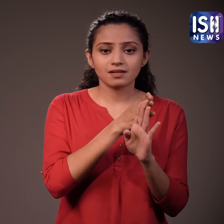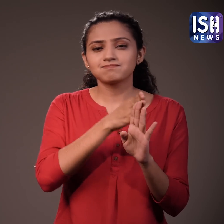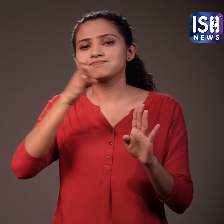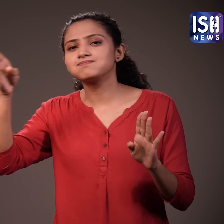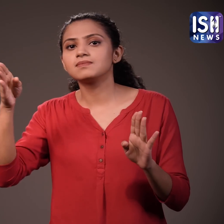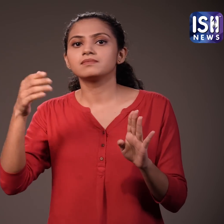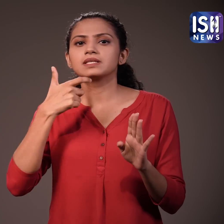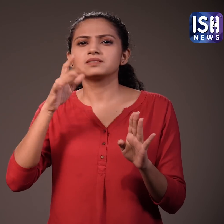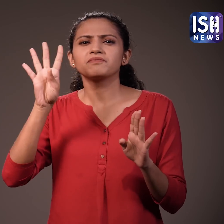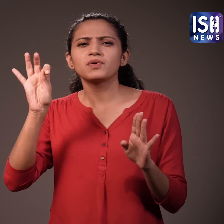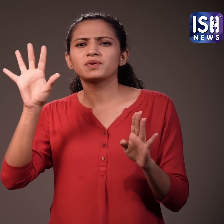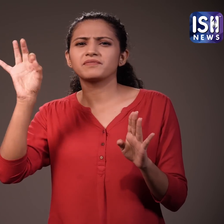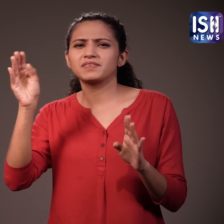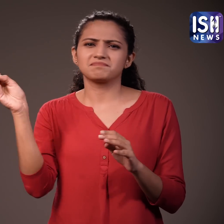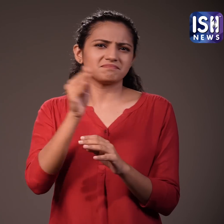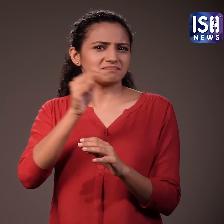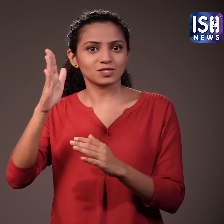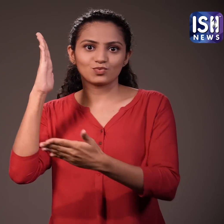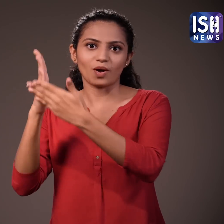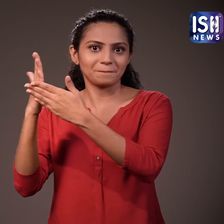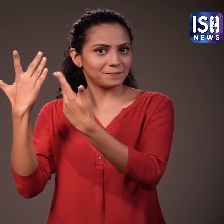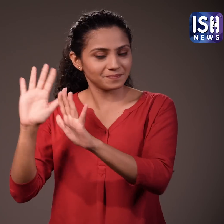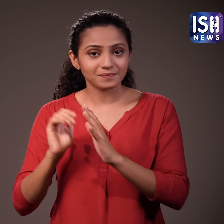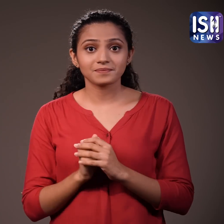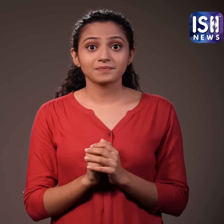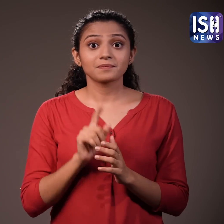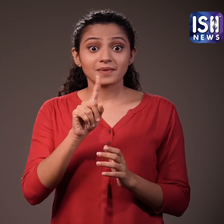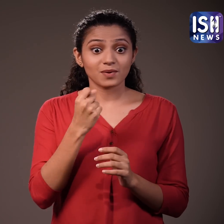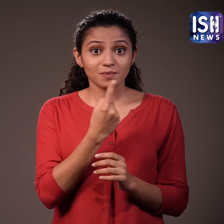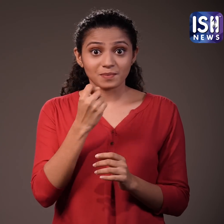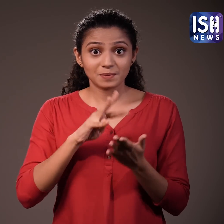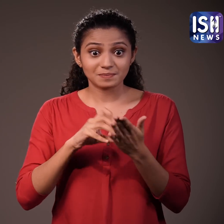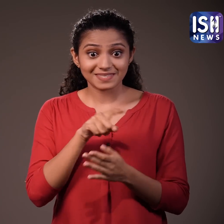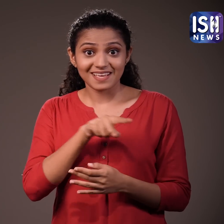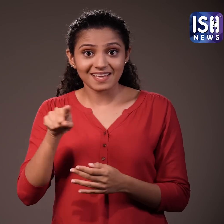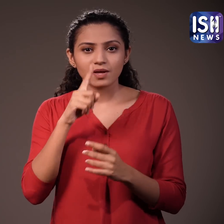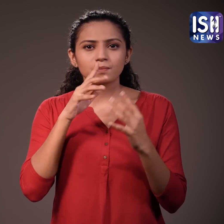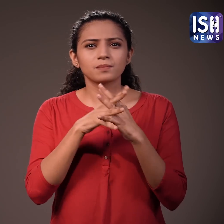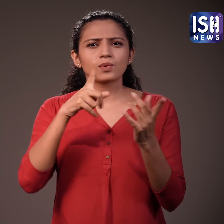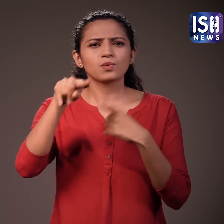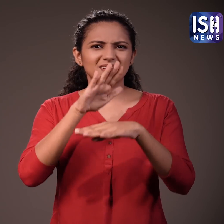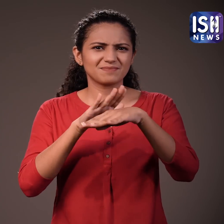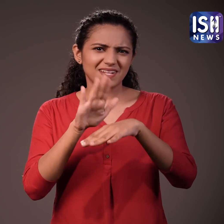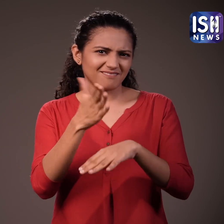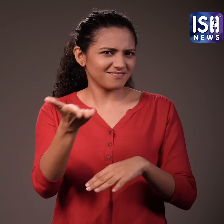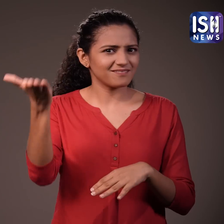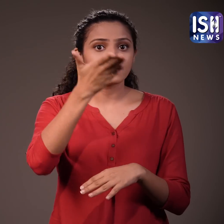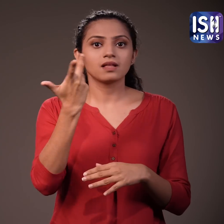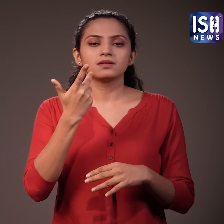उन्हें 40-50 वर्ष की उमर तक मासिक धर्म होता रहता है जिसके बाल कईयों को ये बंद हो जाता है मासिक धर्म के दौरान कई महिलाओं